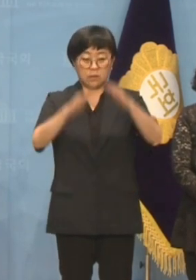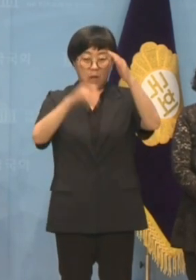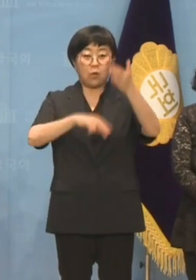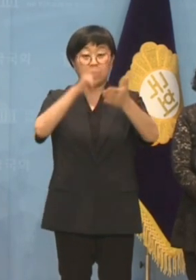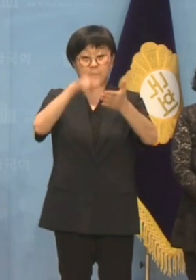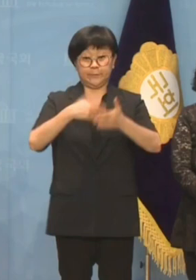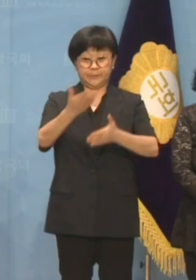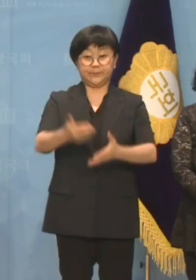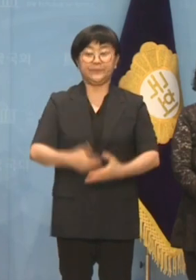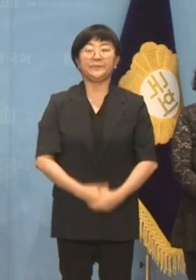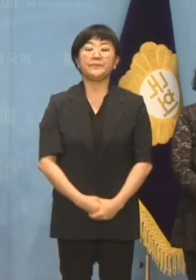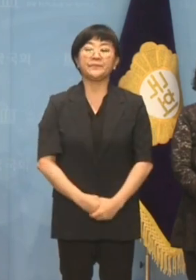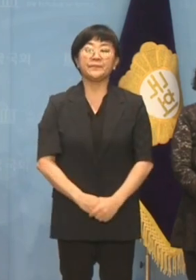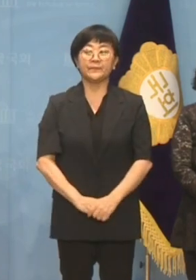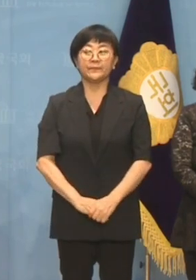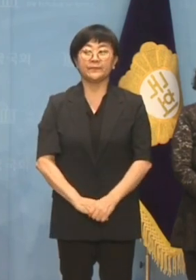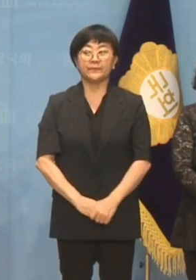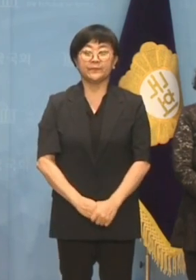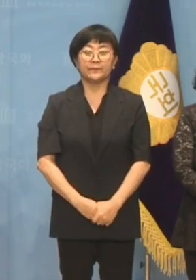기자회견문을 낭독하겠습니다.